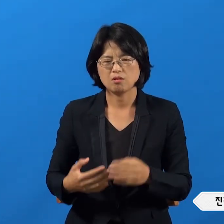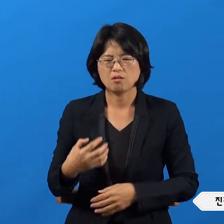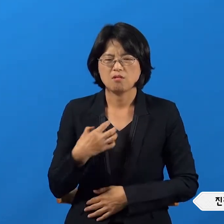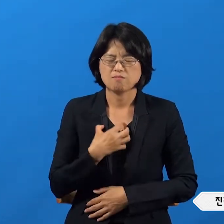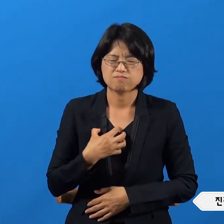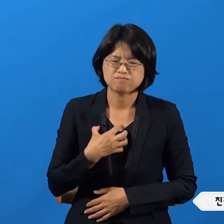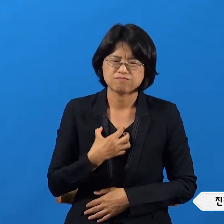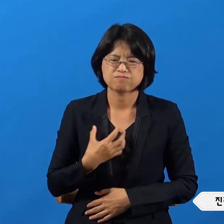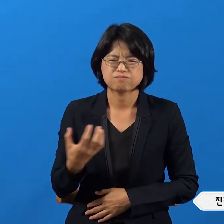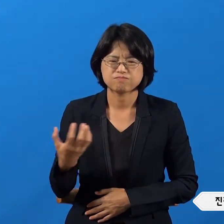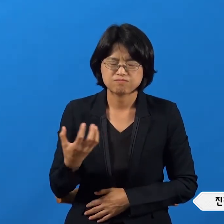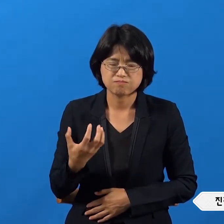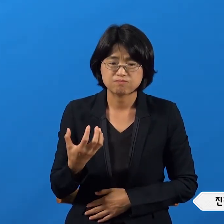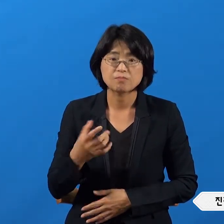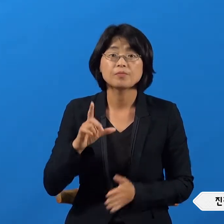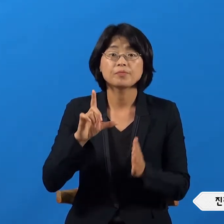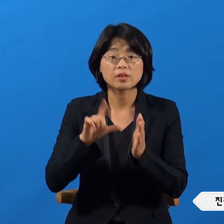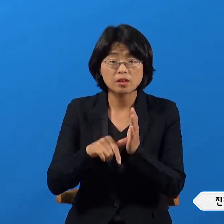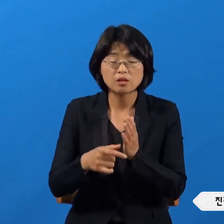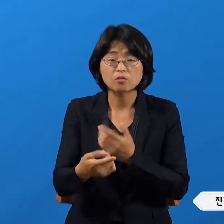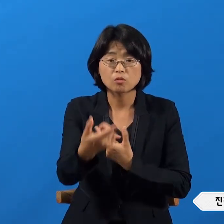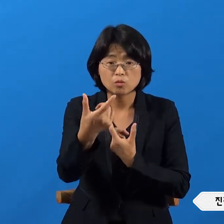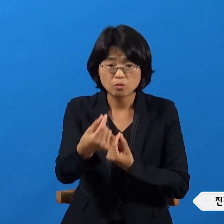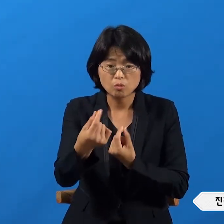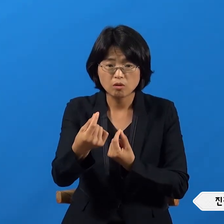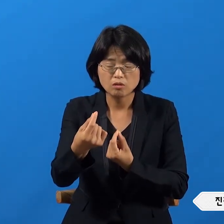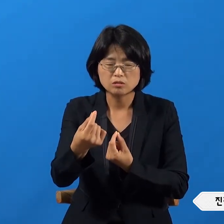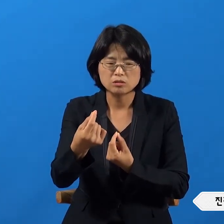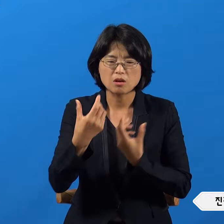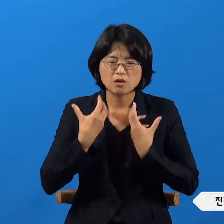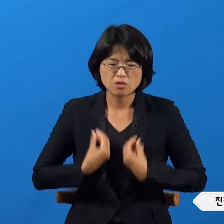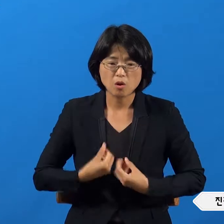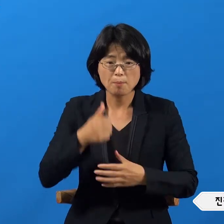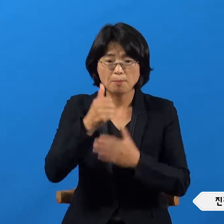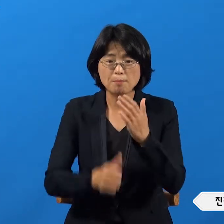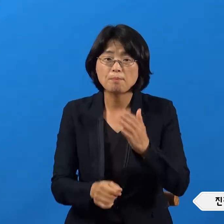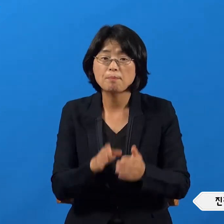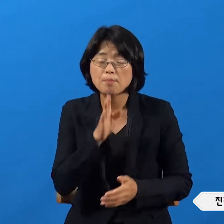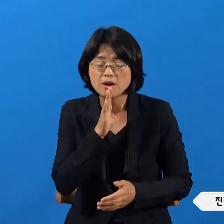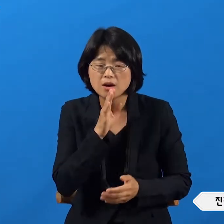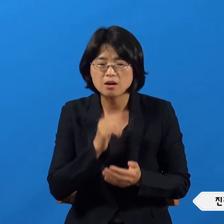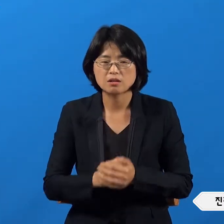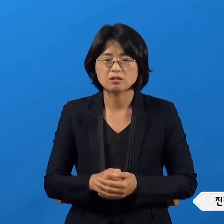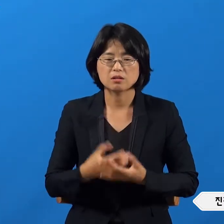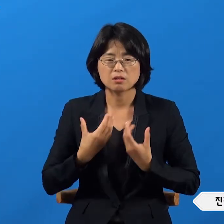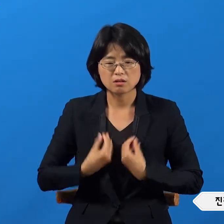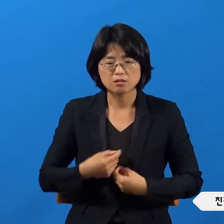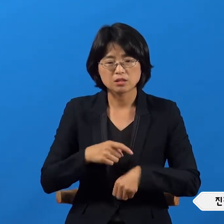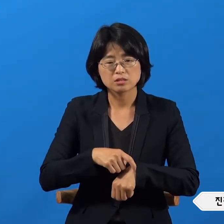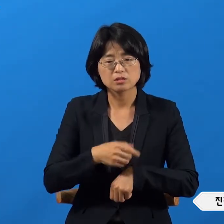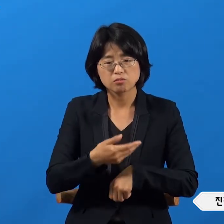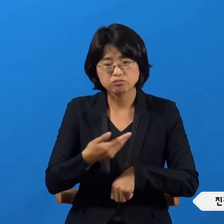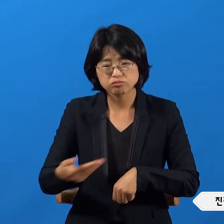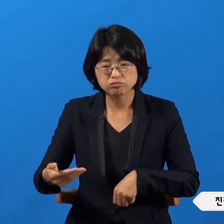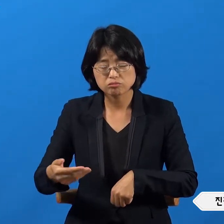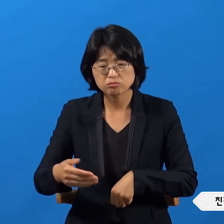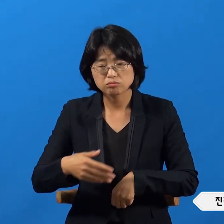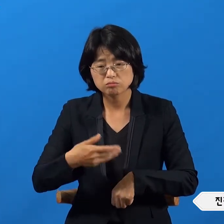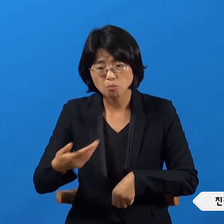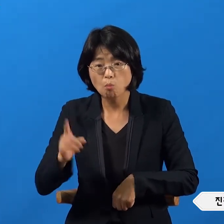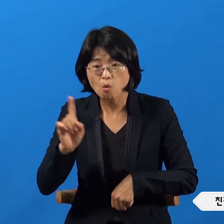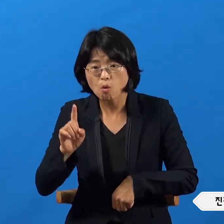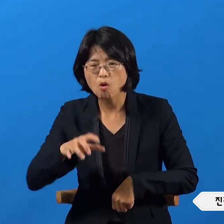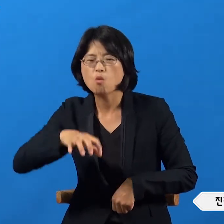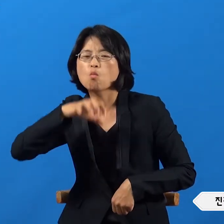가운데 빠질 때가 있지만 그 절망이 좀 놔두면 원망으로 바뀌게 됩니다.